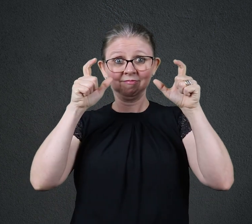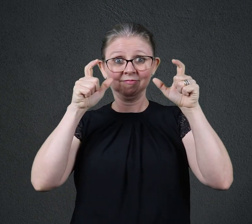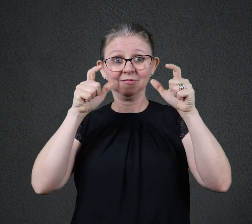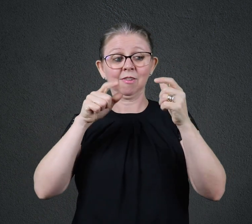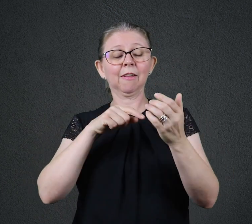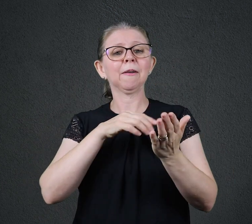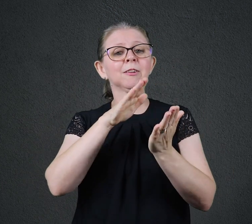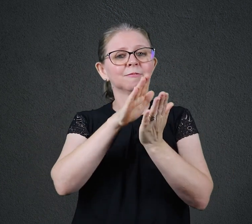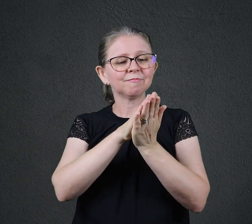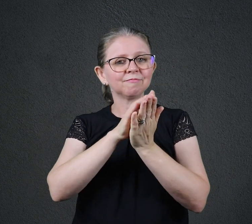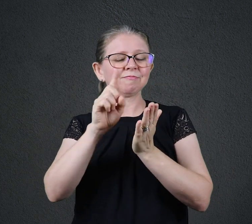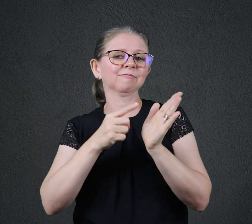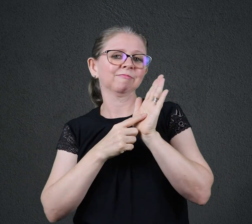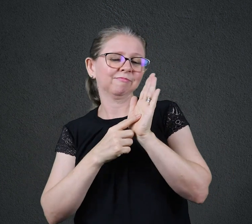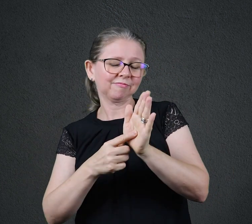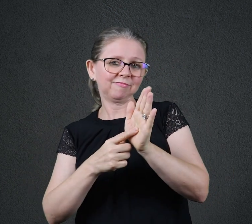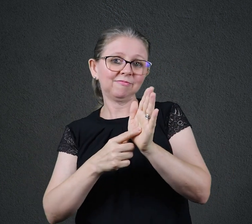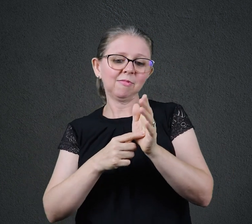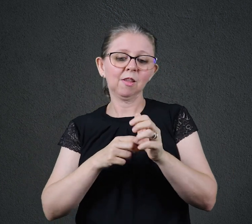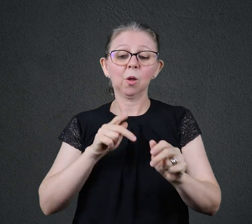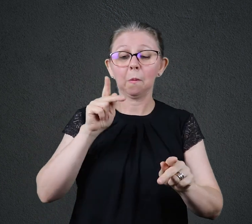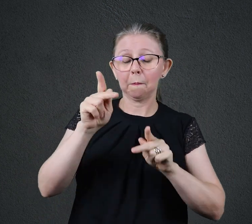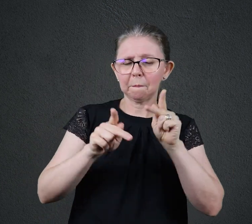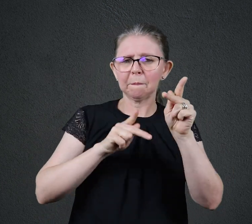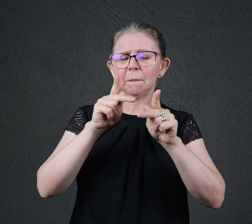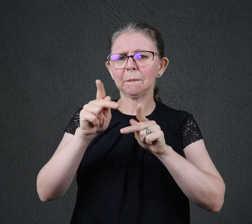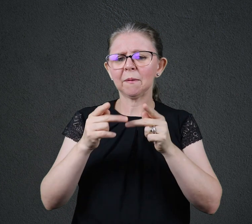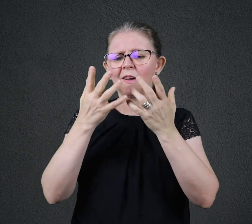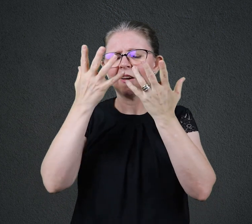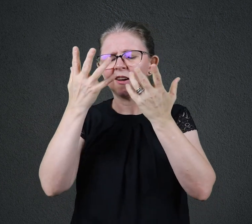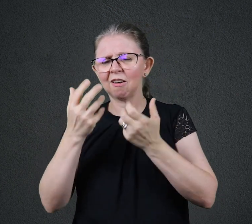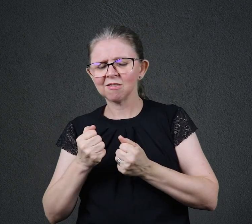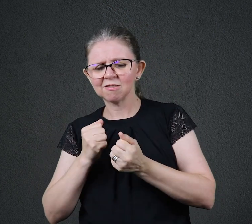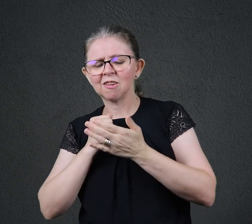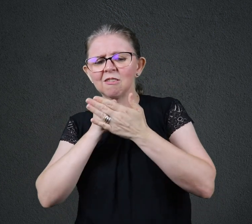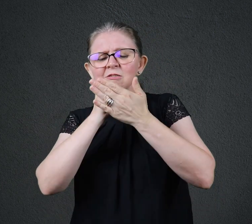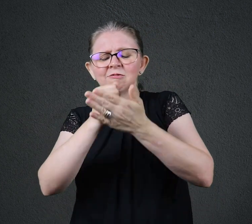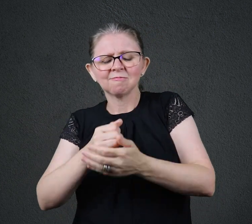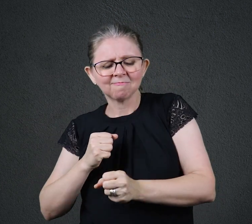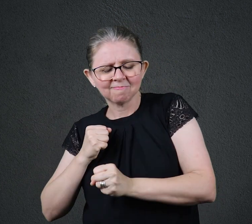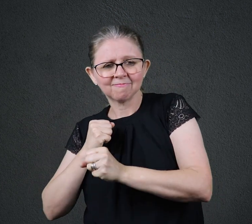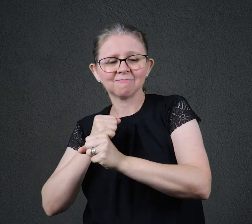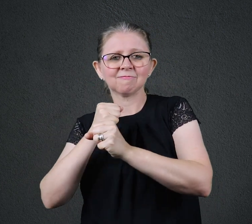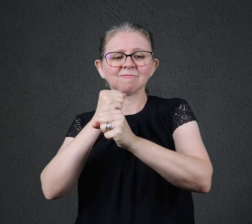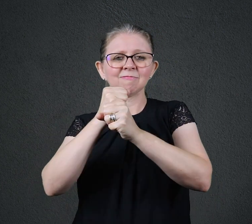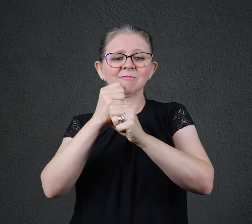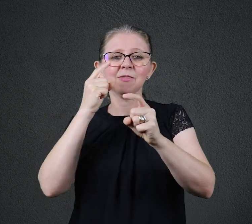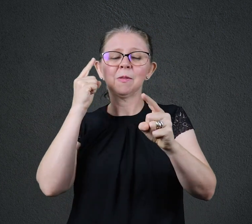cooperar com aquele empreendimento. Certamente isso aconteceu porque os israelitas estavam totalmente submissos a